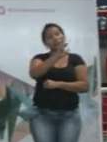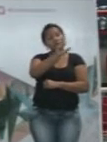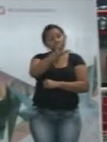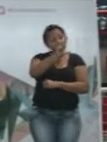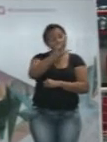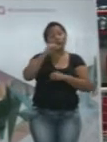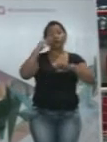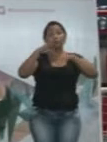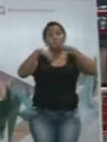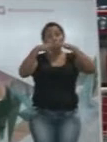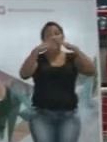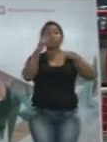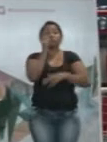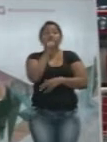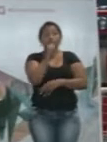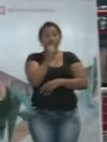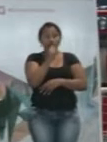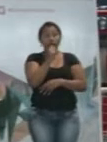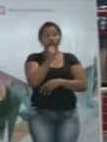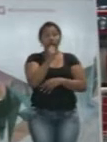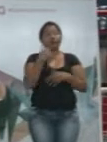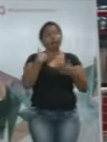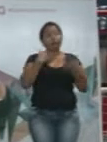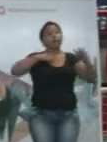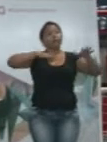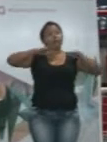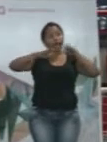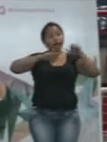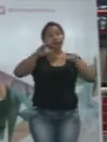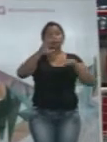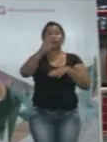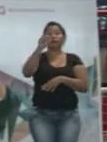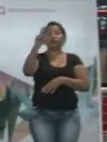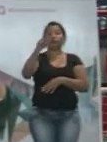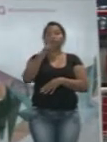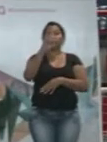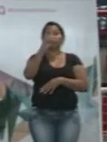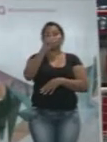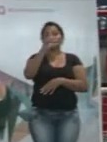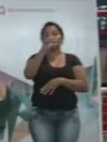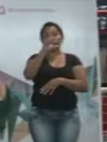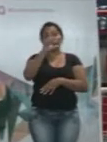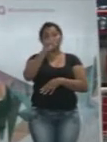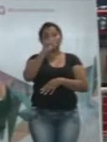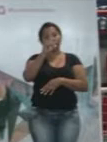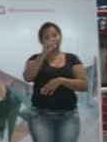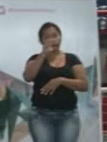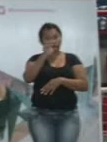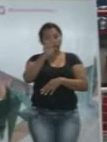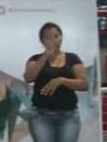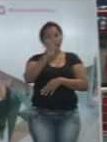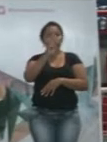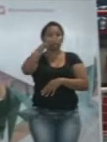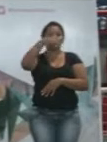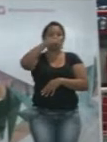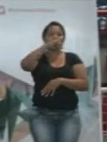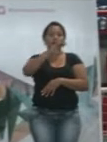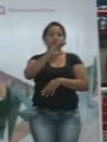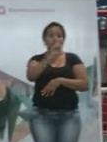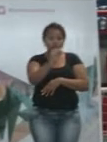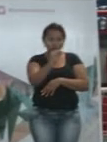produzir água. Então, uma reação que vai ser do tipo exotérmica, vai fazer com que você consiga liberar energia. Então, esse